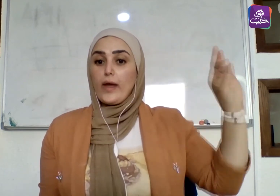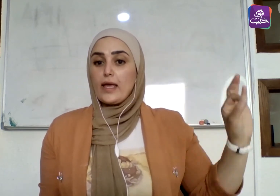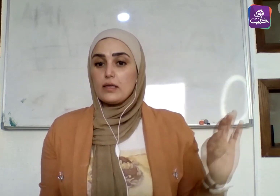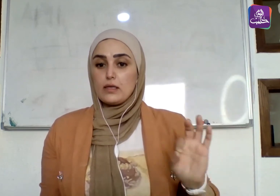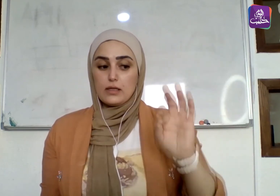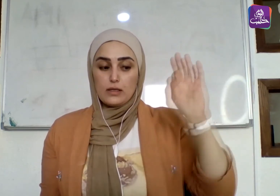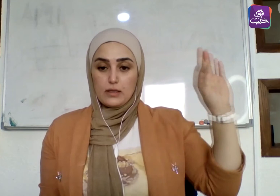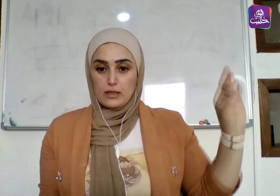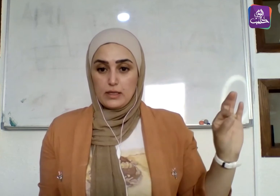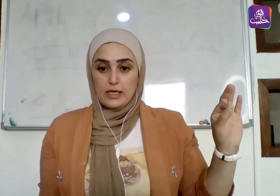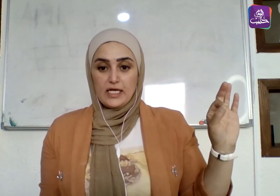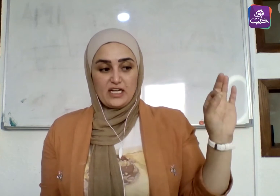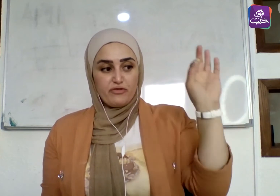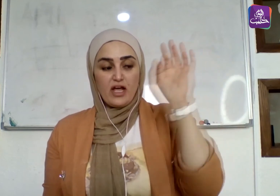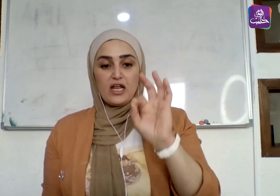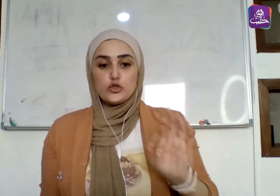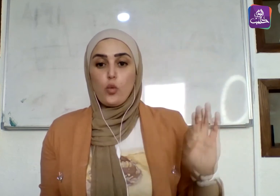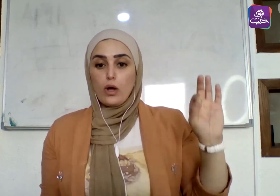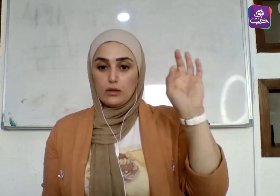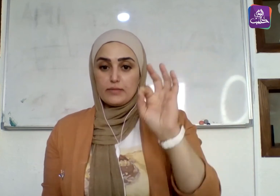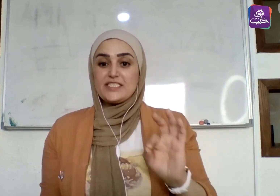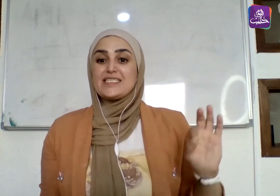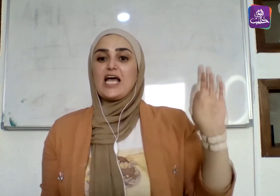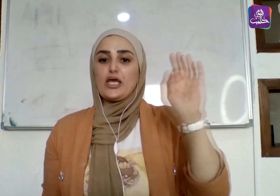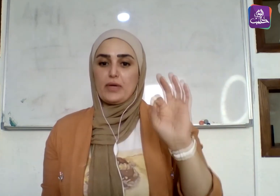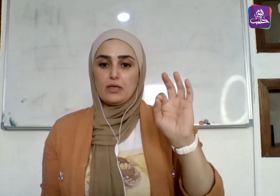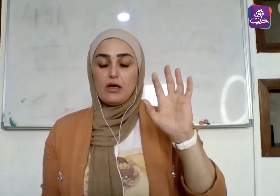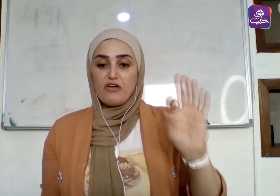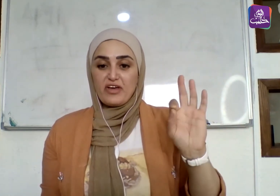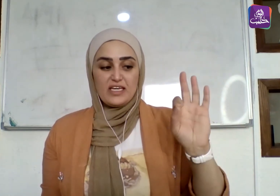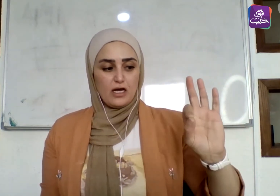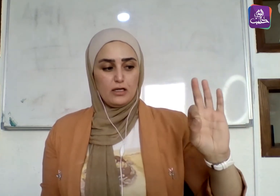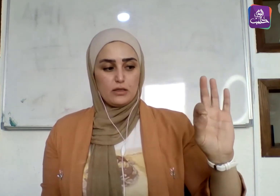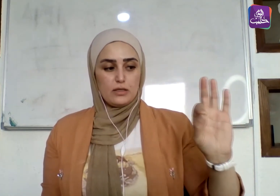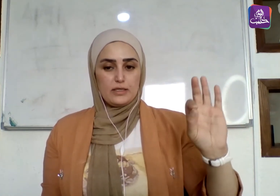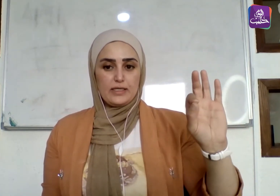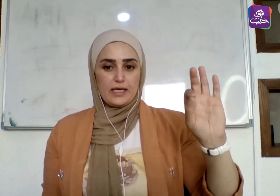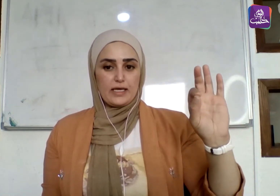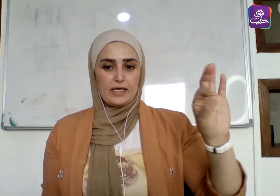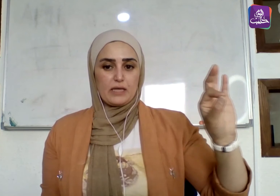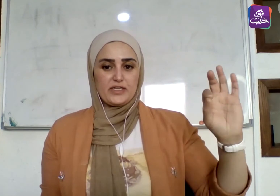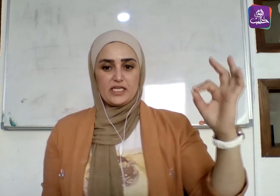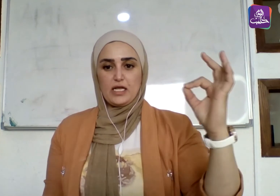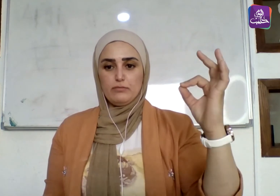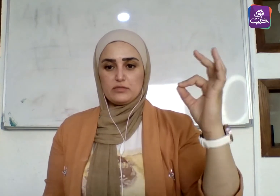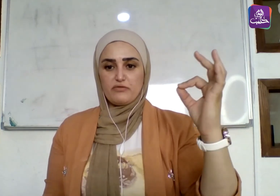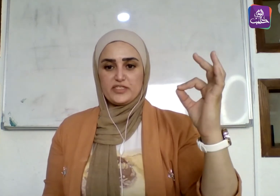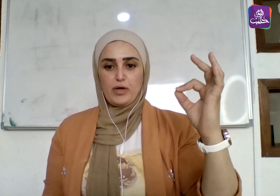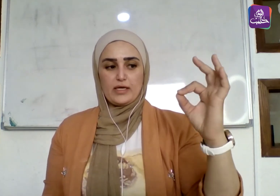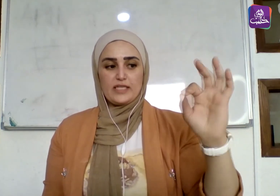وين اذا لفناها لجوا بتصير دائما، فهي ايدك هيك كأنك ماسك قلم طرف اصبعك هيك زي